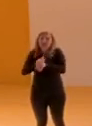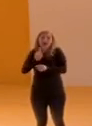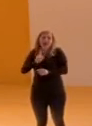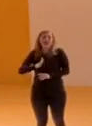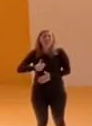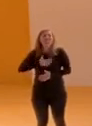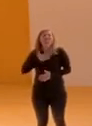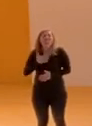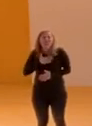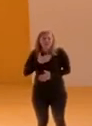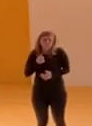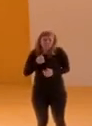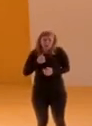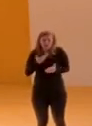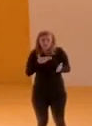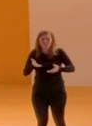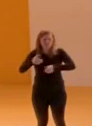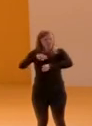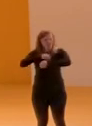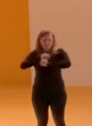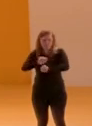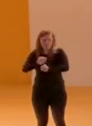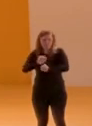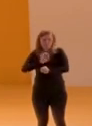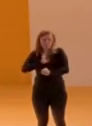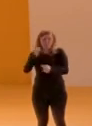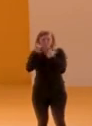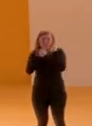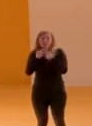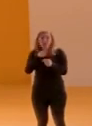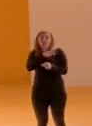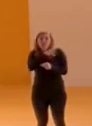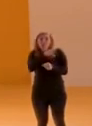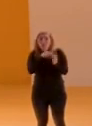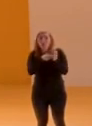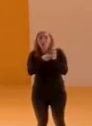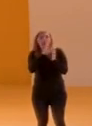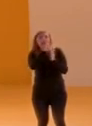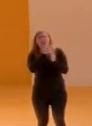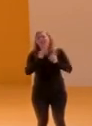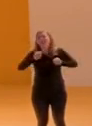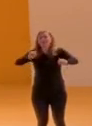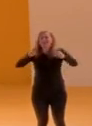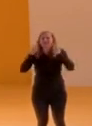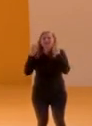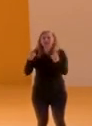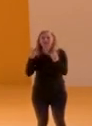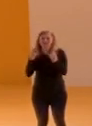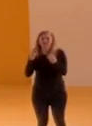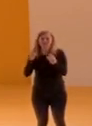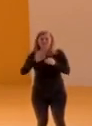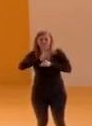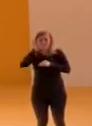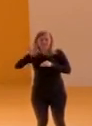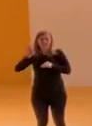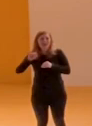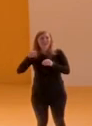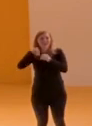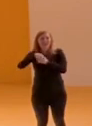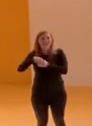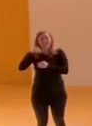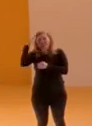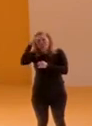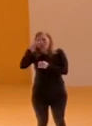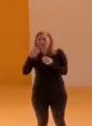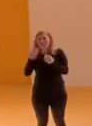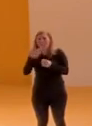i jestem gotów bronić bardzo tej tezy że jest to najważniejsze wykres w teorii makroekonomii No w drugiej